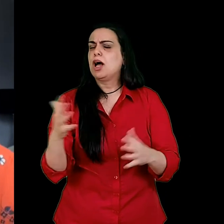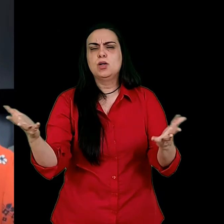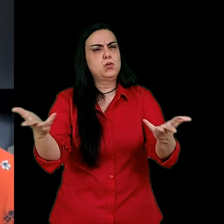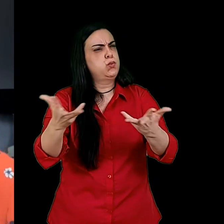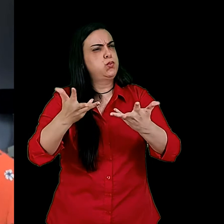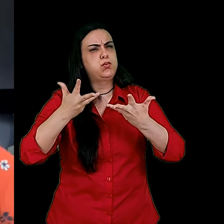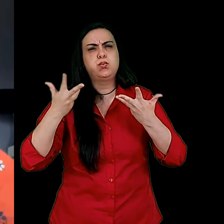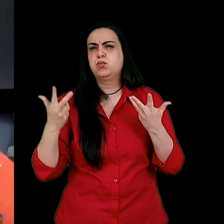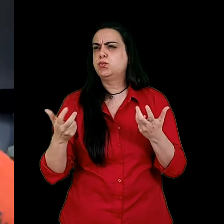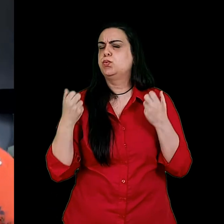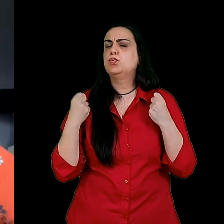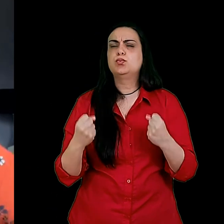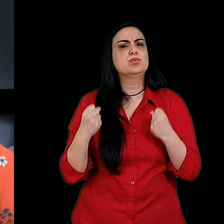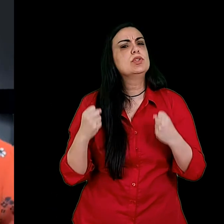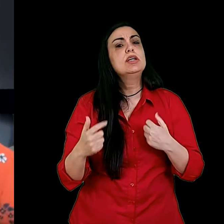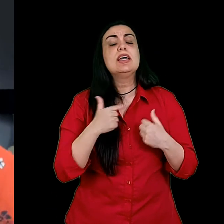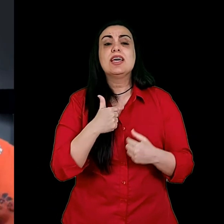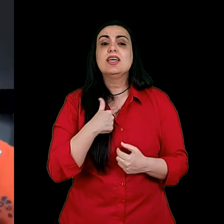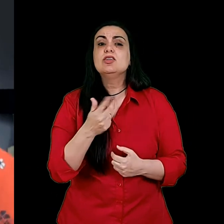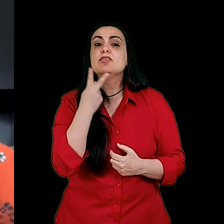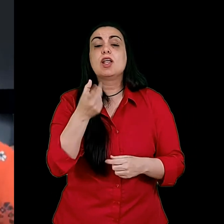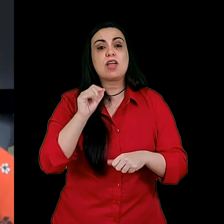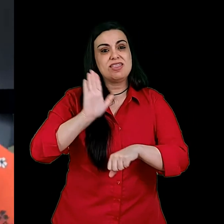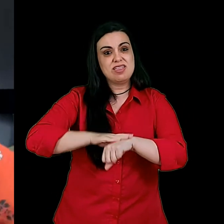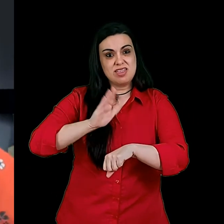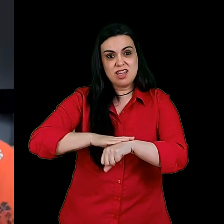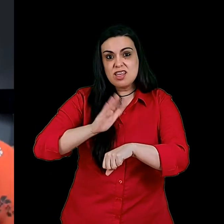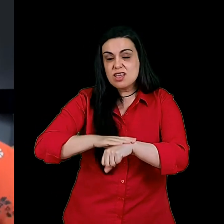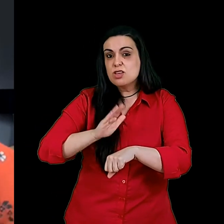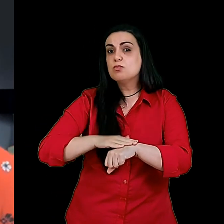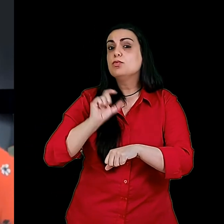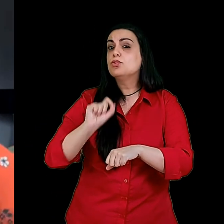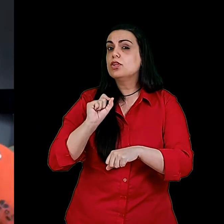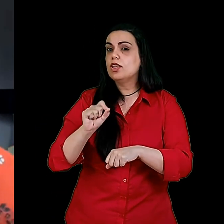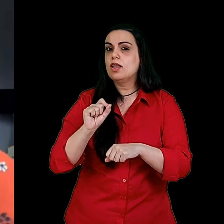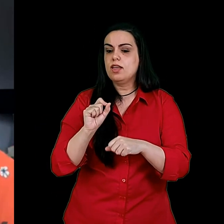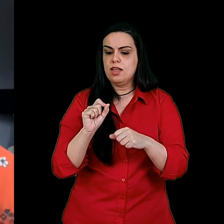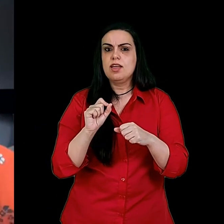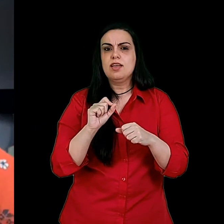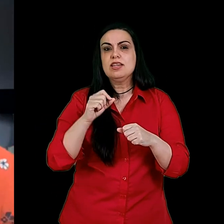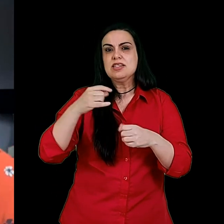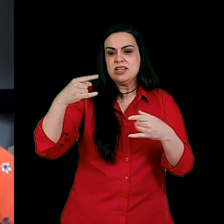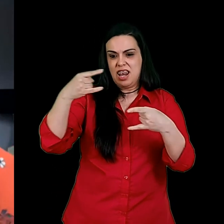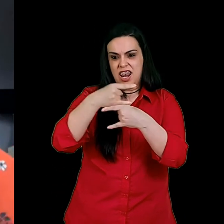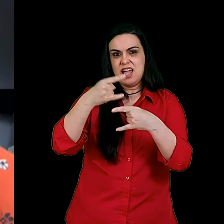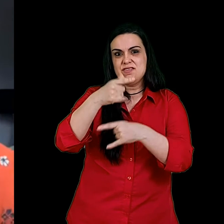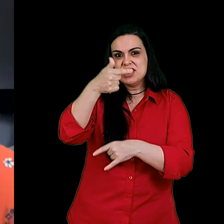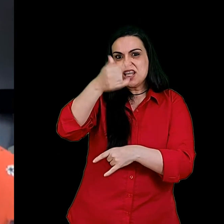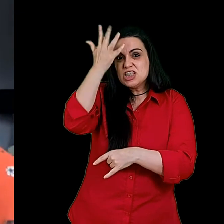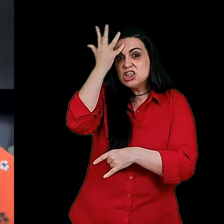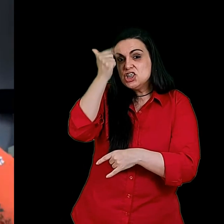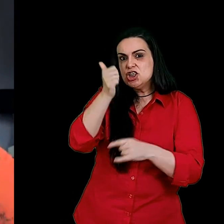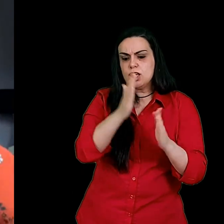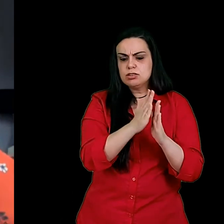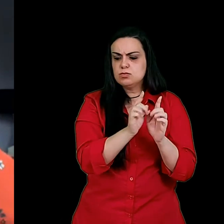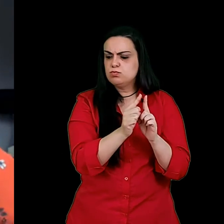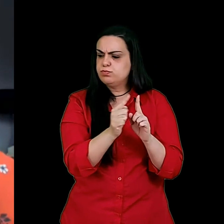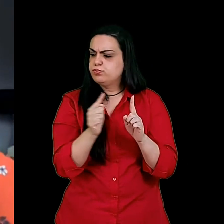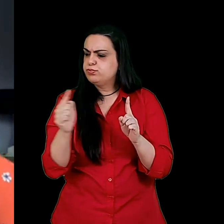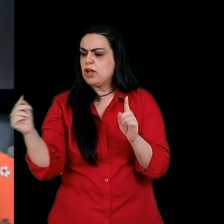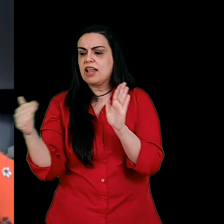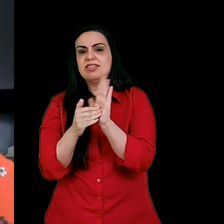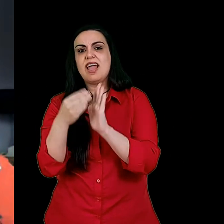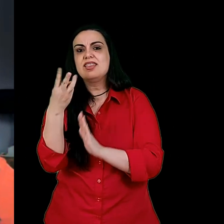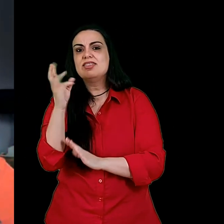disse ontem, eu repito hoje, que neste tempo ainda, antes de terminarmos essa série de 7 dias, que vai até o dia 30